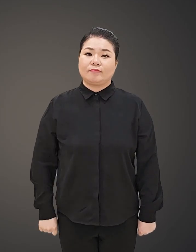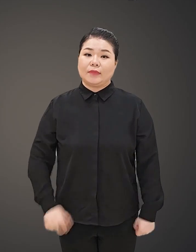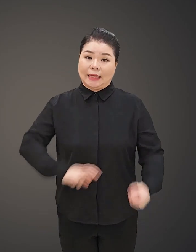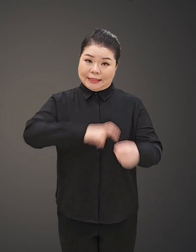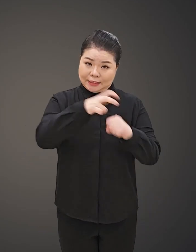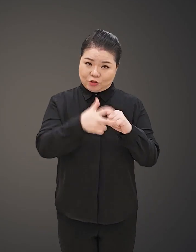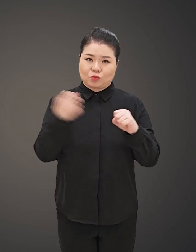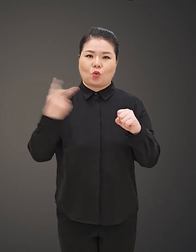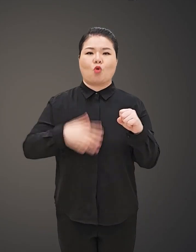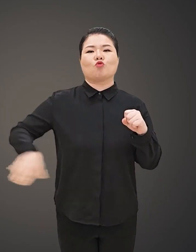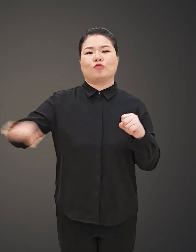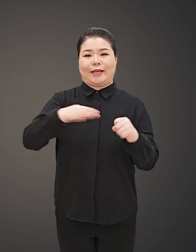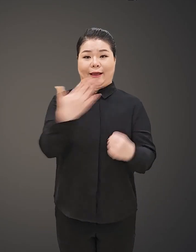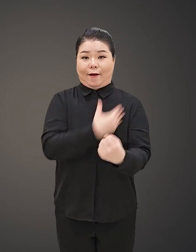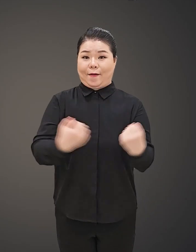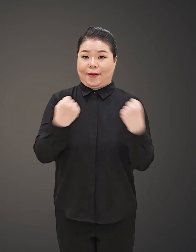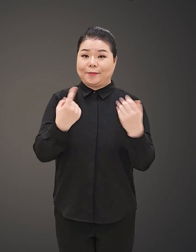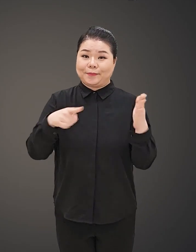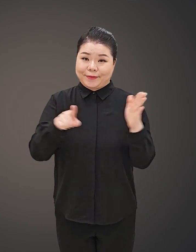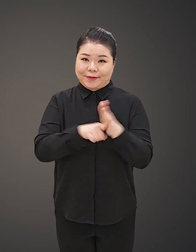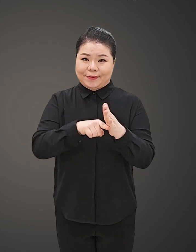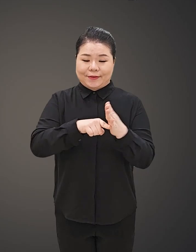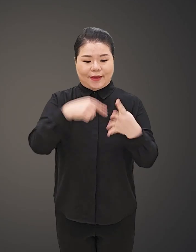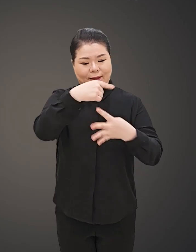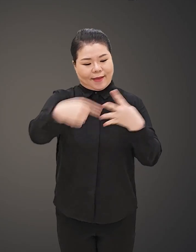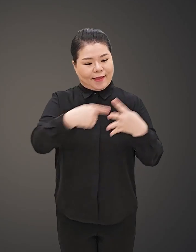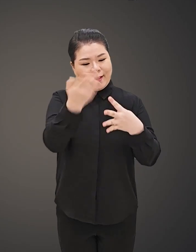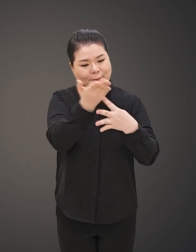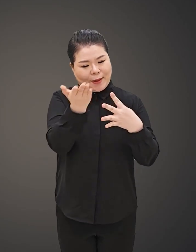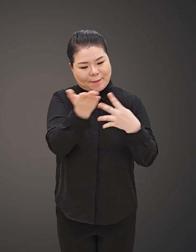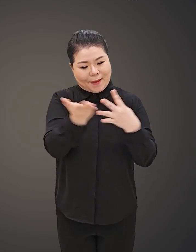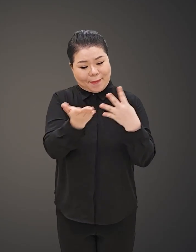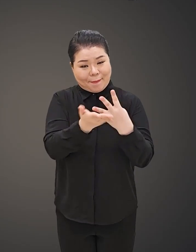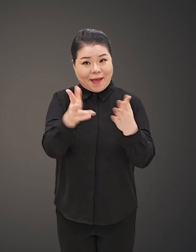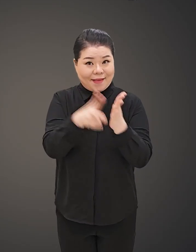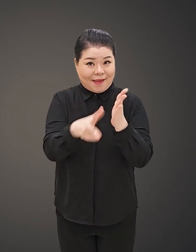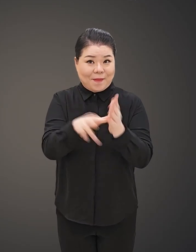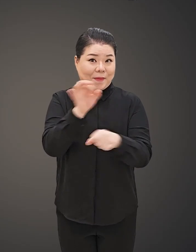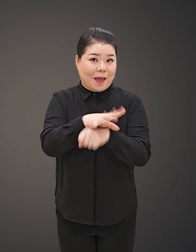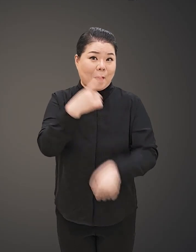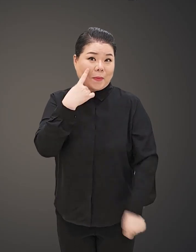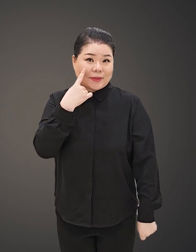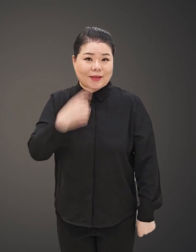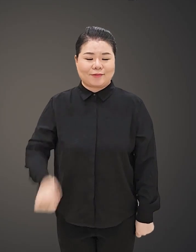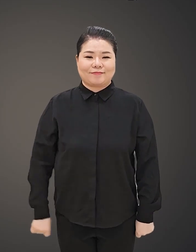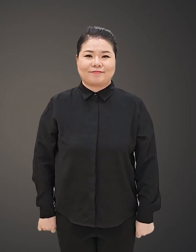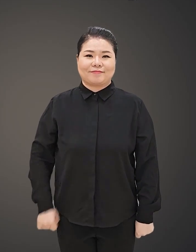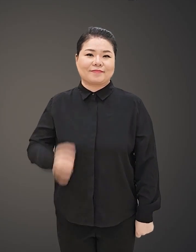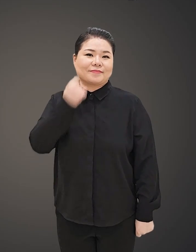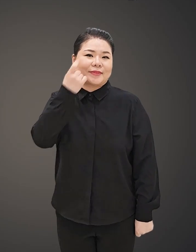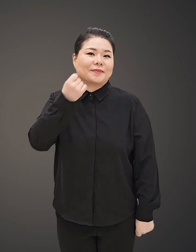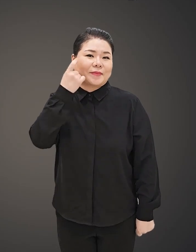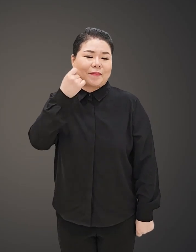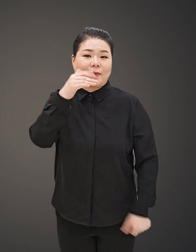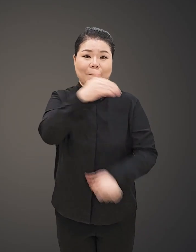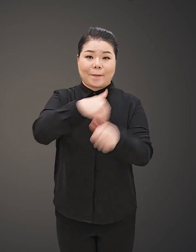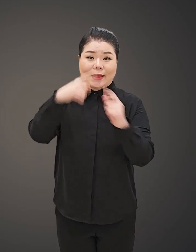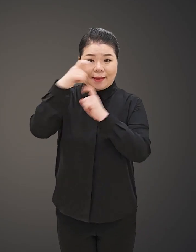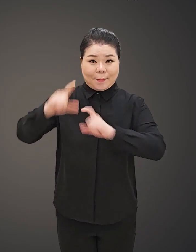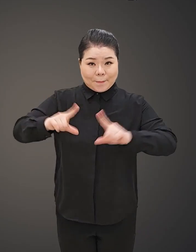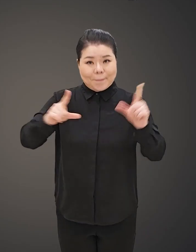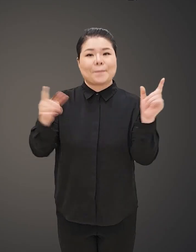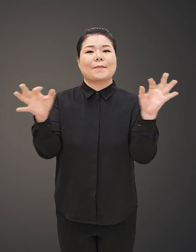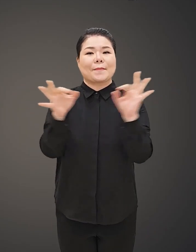지구와 우리의 건강을 위해 제철 재료를 구입하는 것 어떨까요? 매달 환경기념일과 관련된 환경